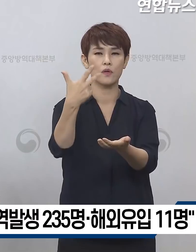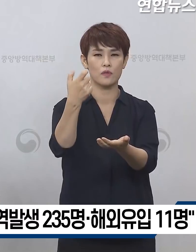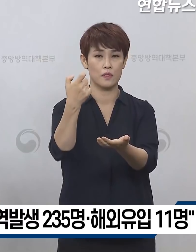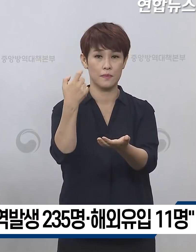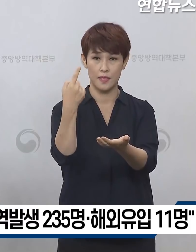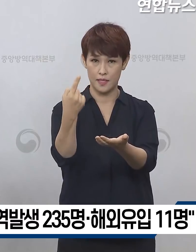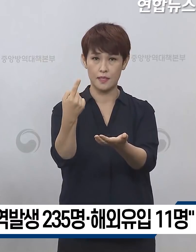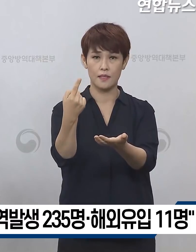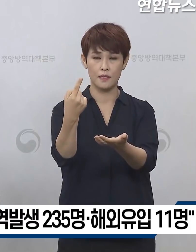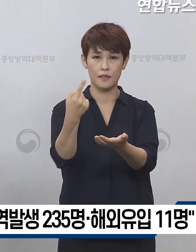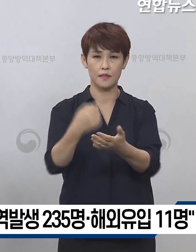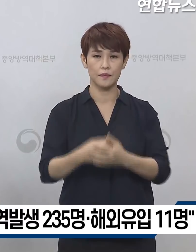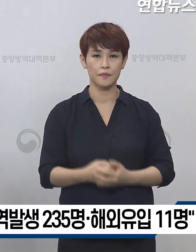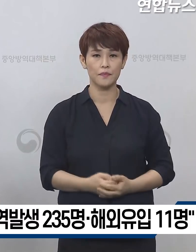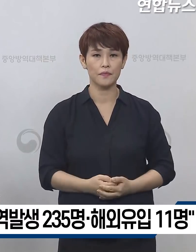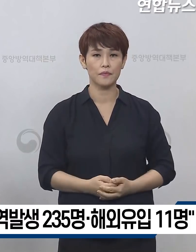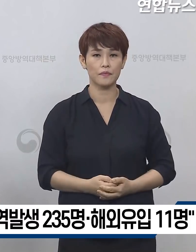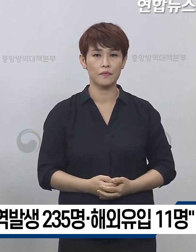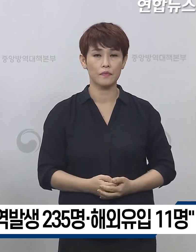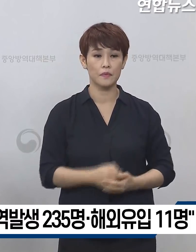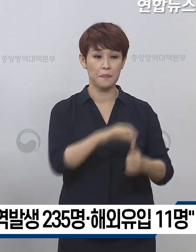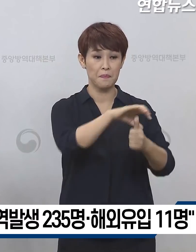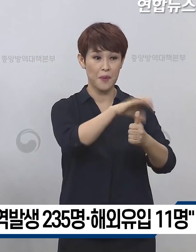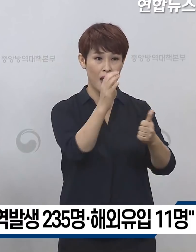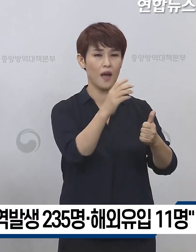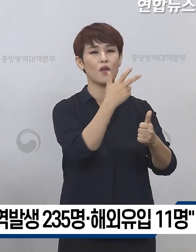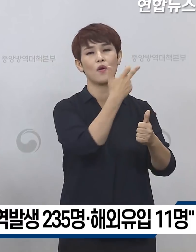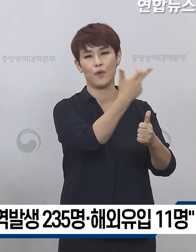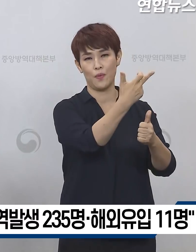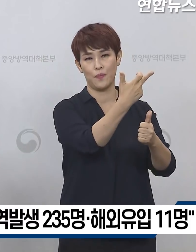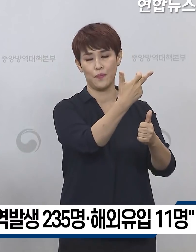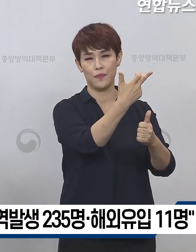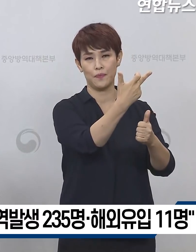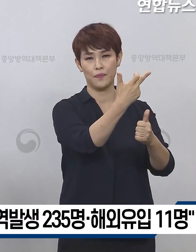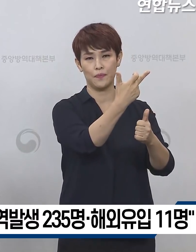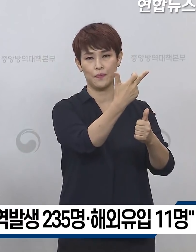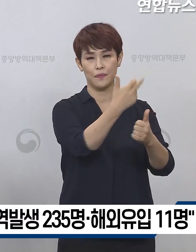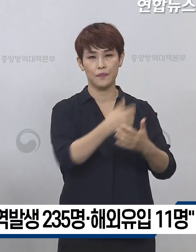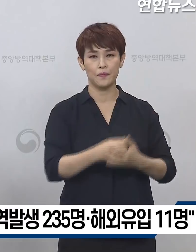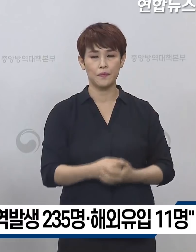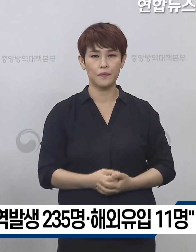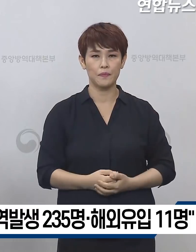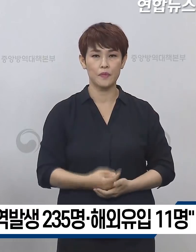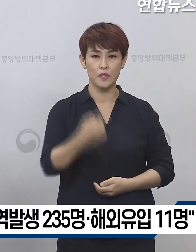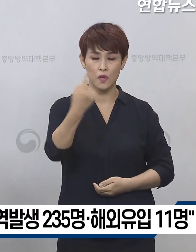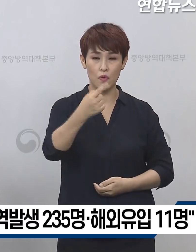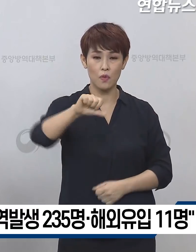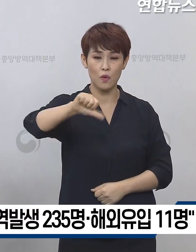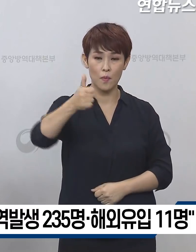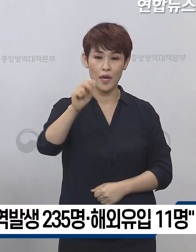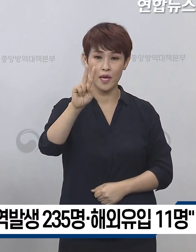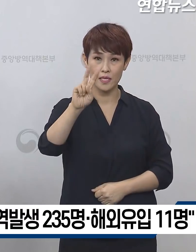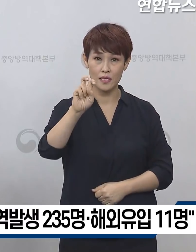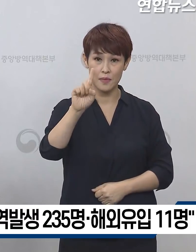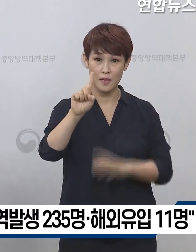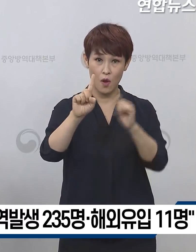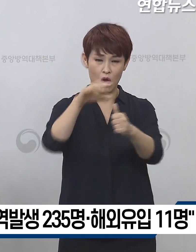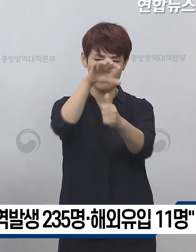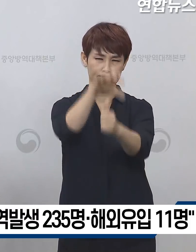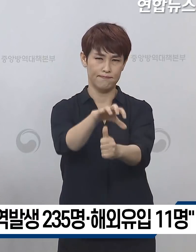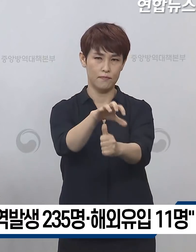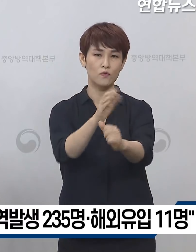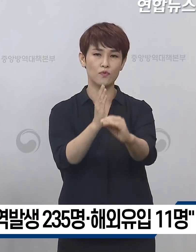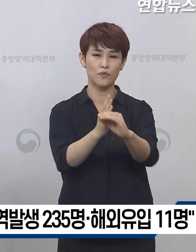15,761명입니다. 신규로 17명이 격리 해제되어 현재 총 1,521명이